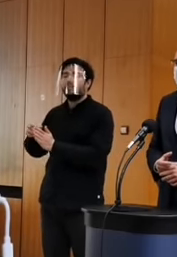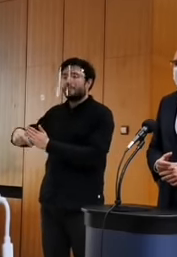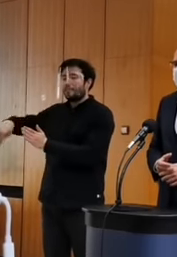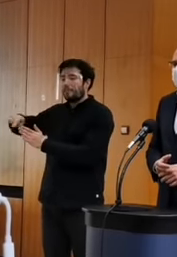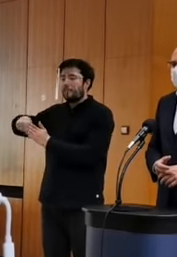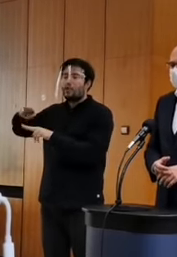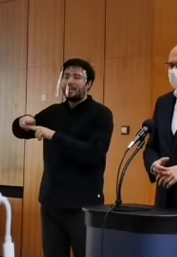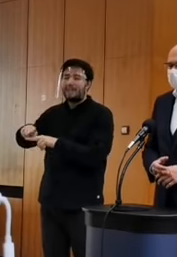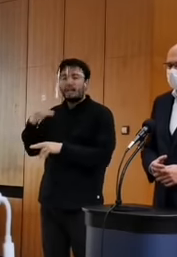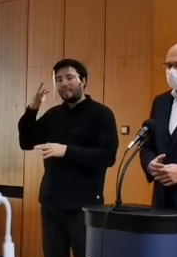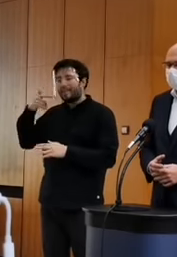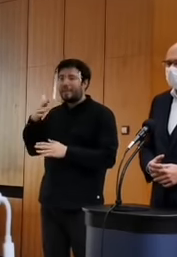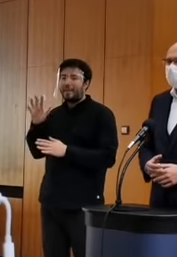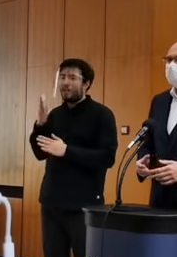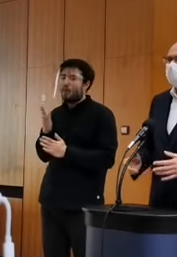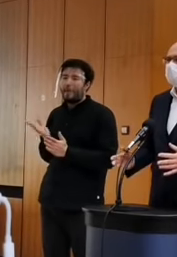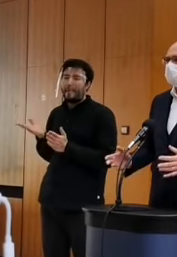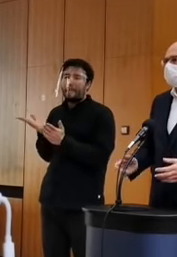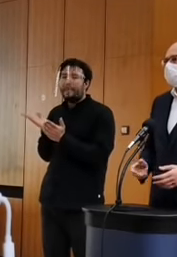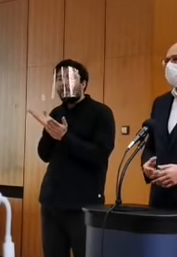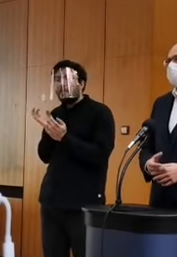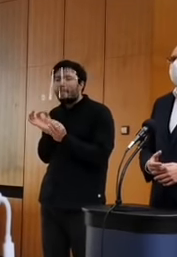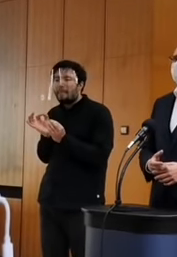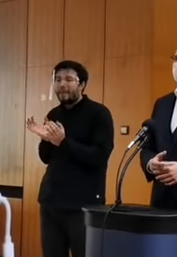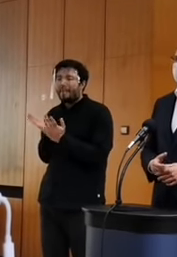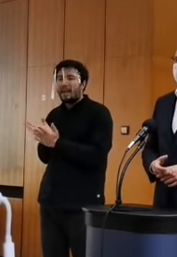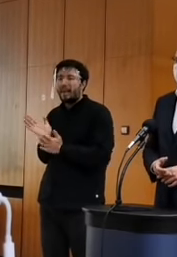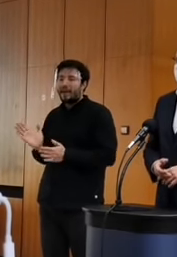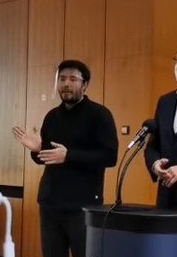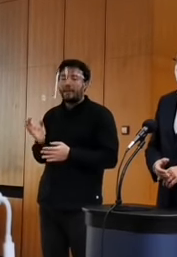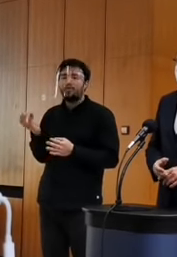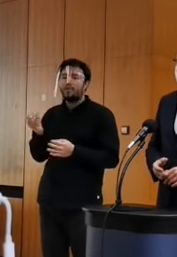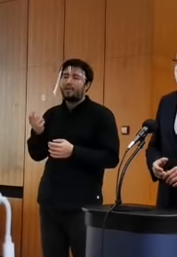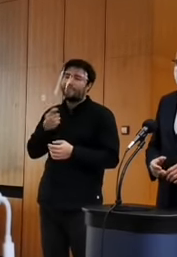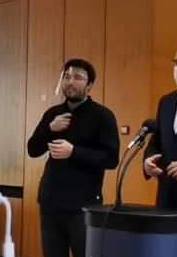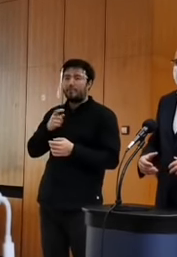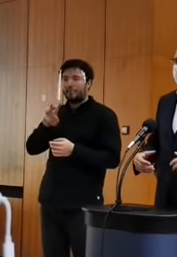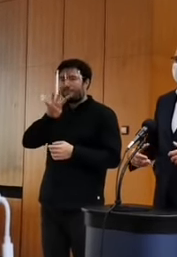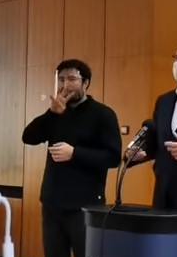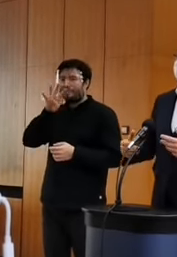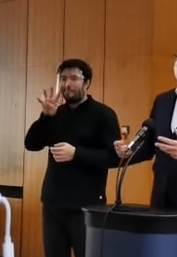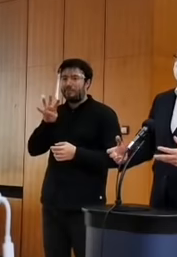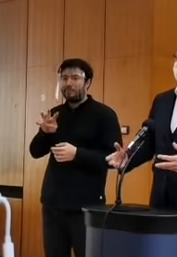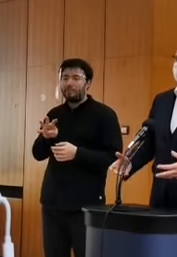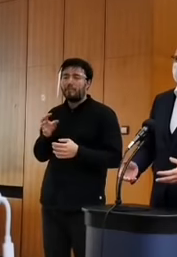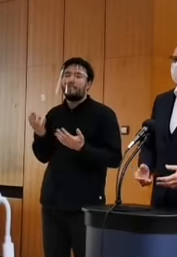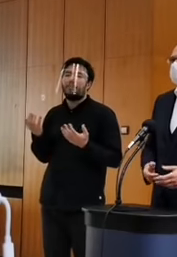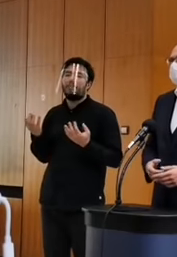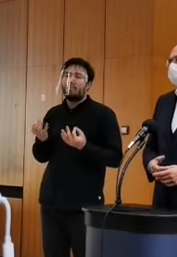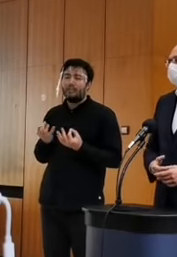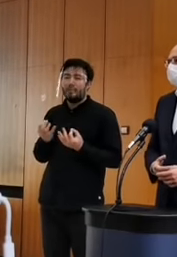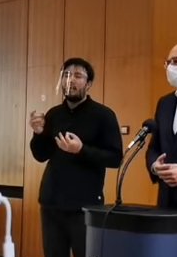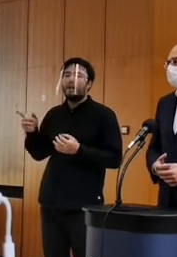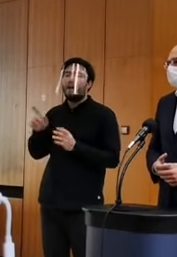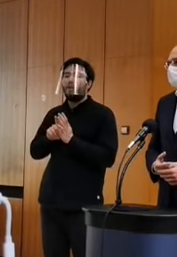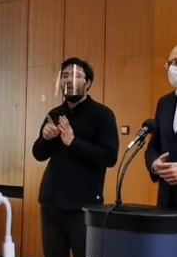a vyvolalo mnoho nepekných otáznikov, bola tá prezentácia toho